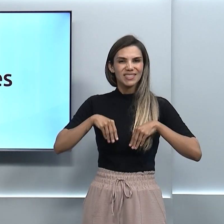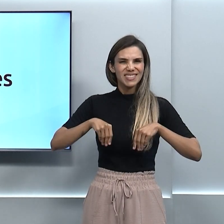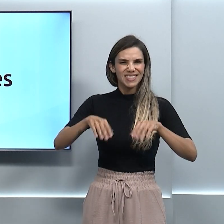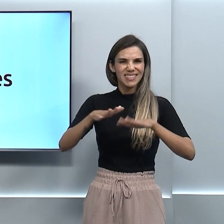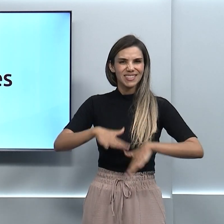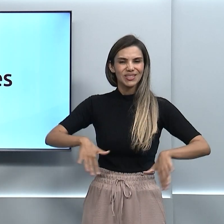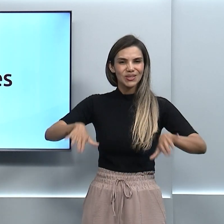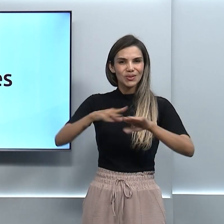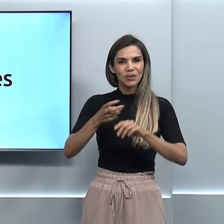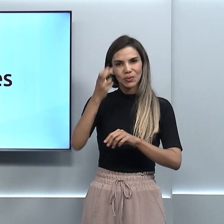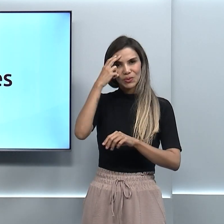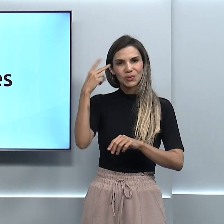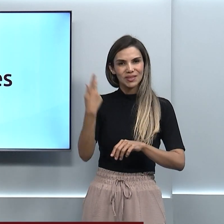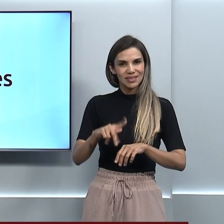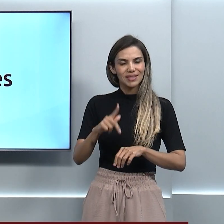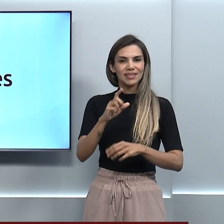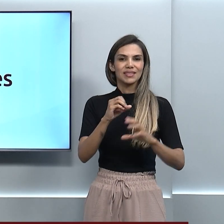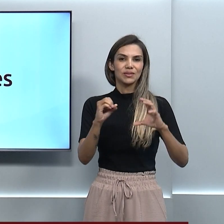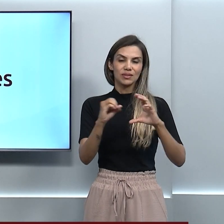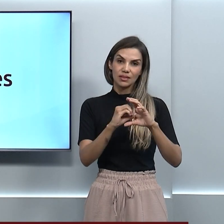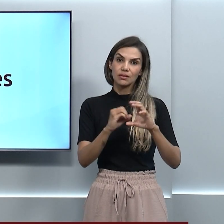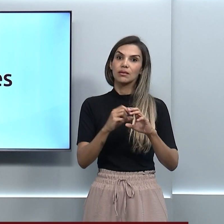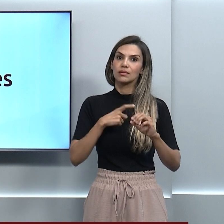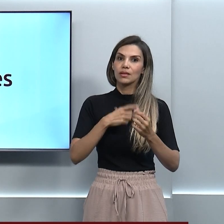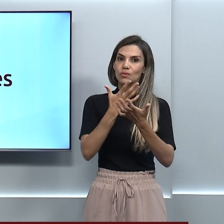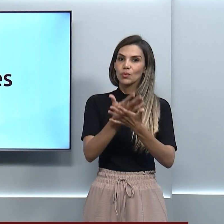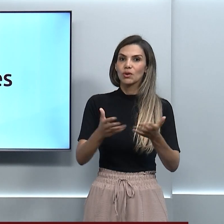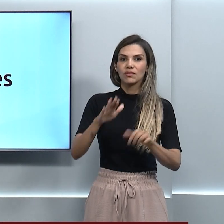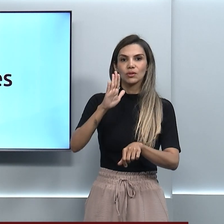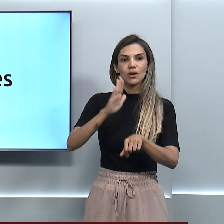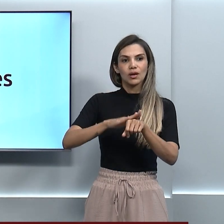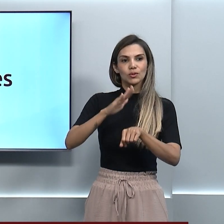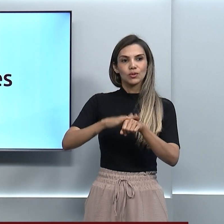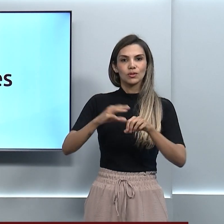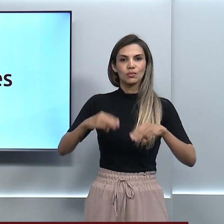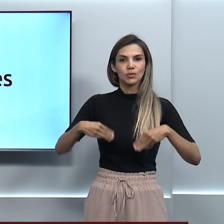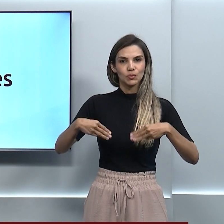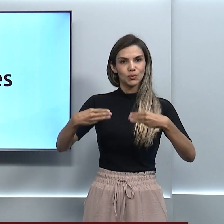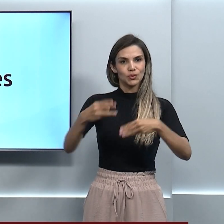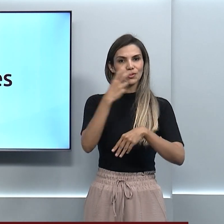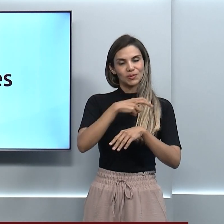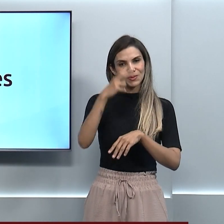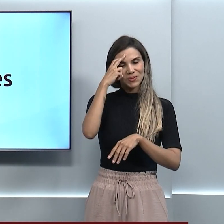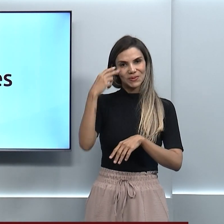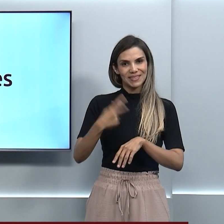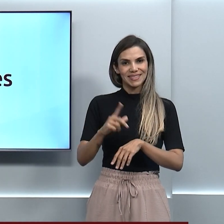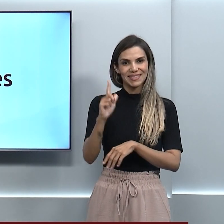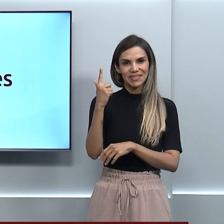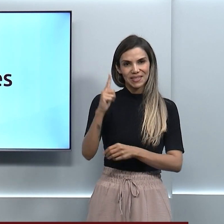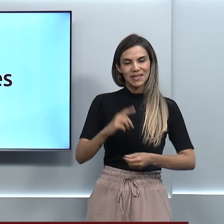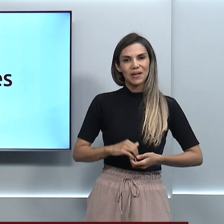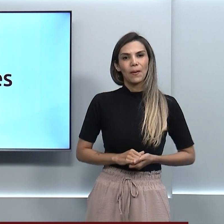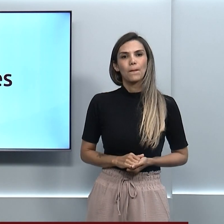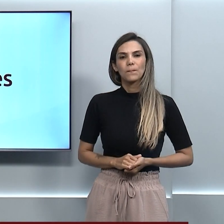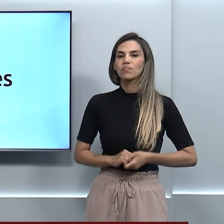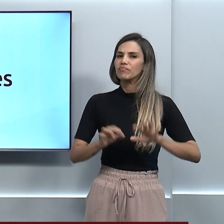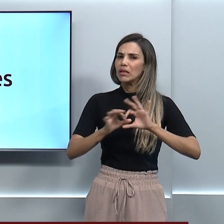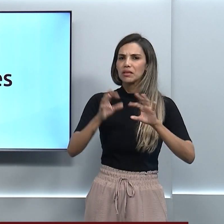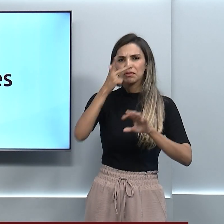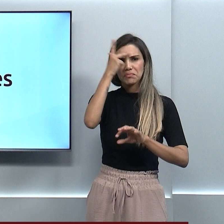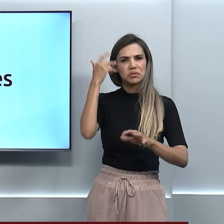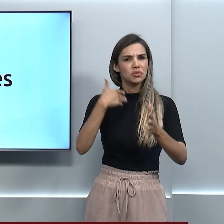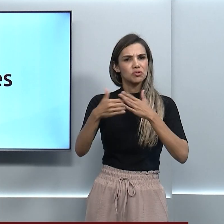do Centro-Oeste, um evento organizado pelo Ministério da Cultura aqui na capital. Sendo aberto ao